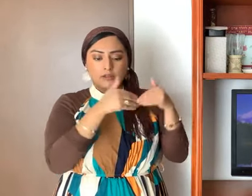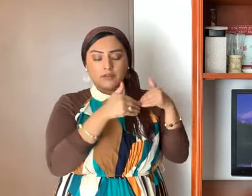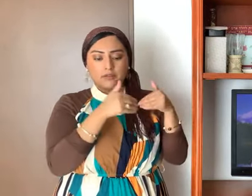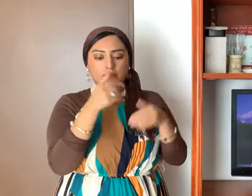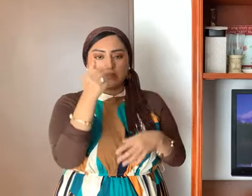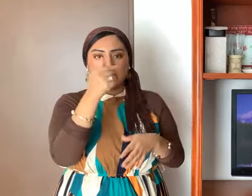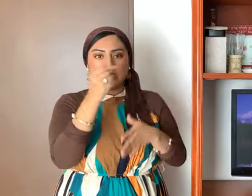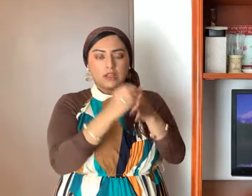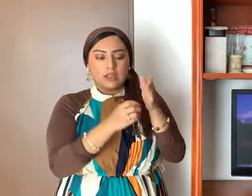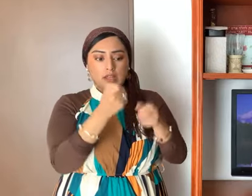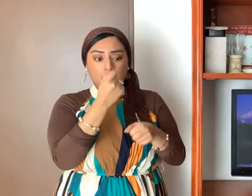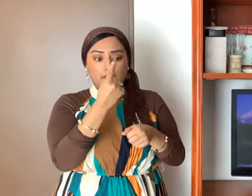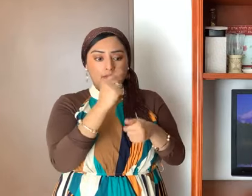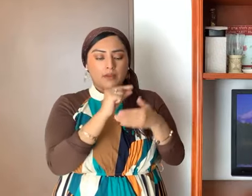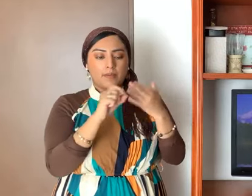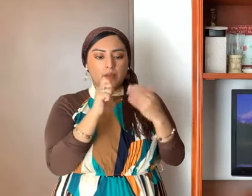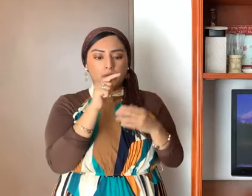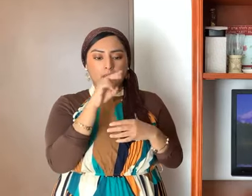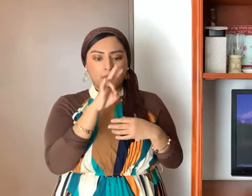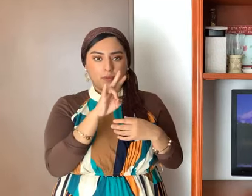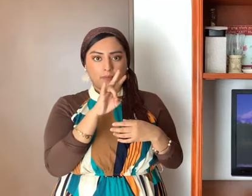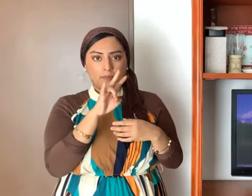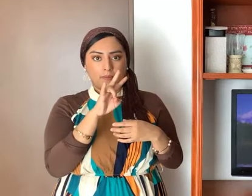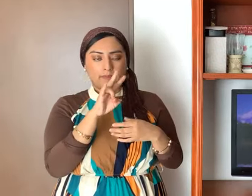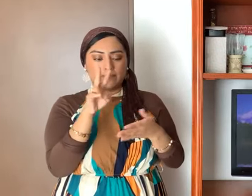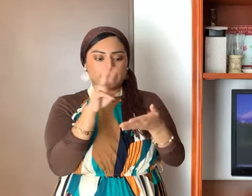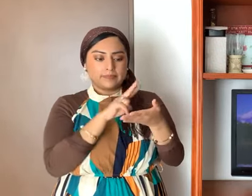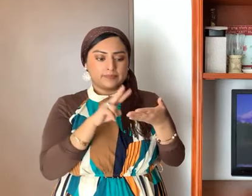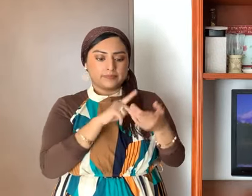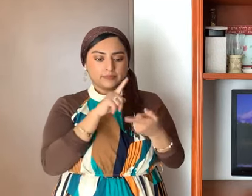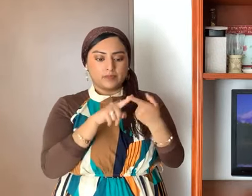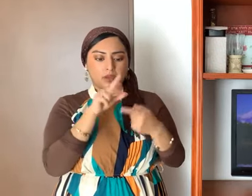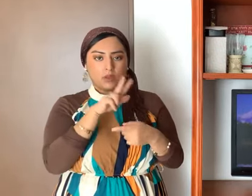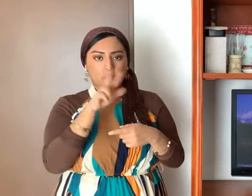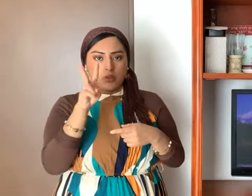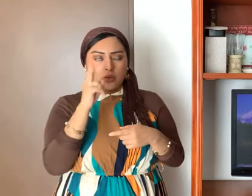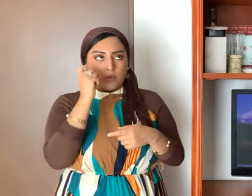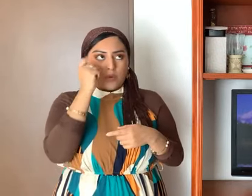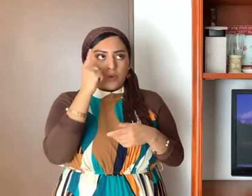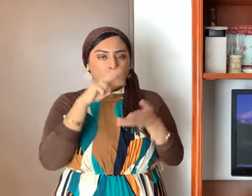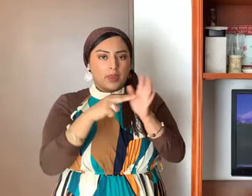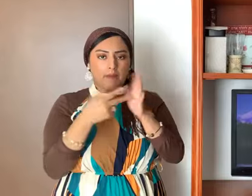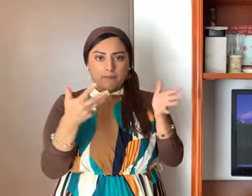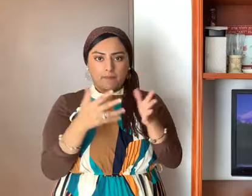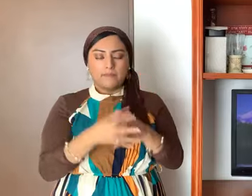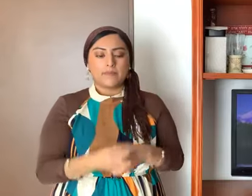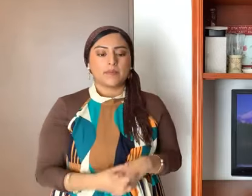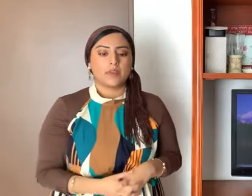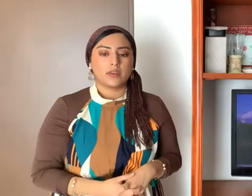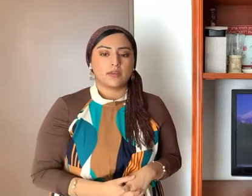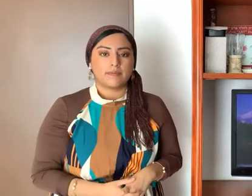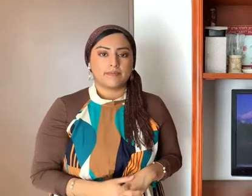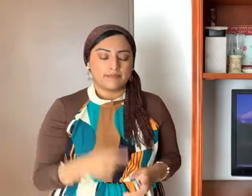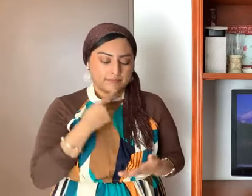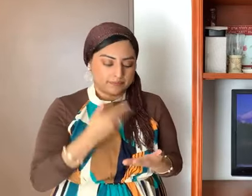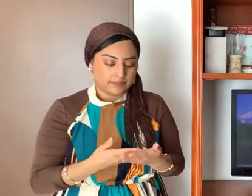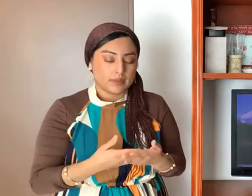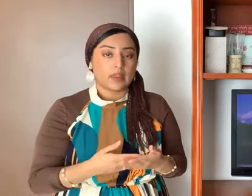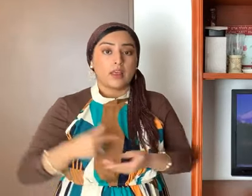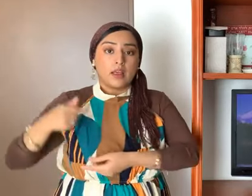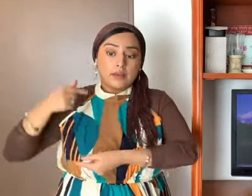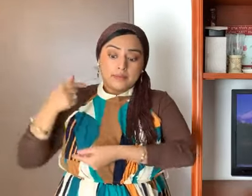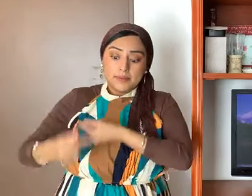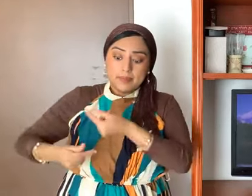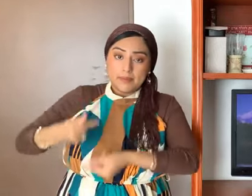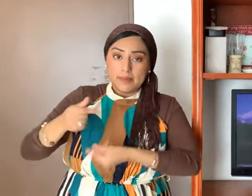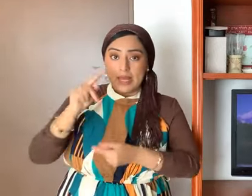Génesis 11, verso 27, vamos a leer hasta el 32 para entenderlo mejor. Dice, estas son las